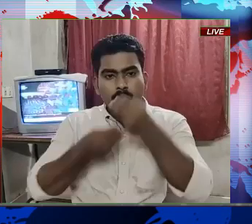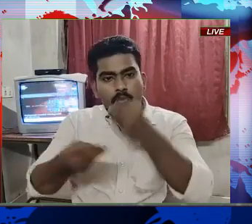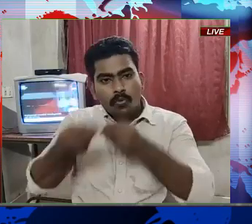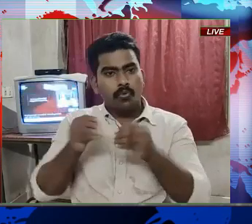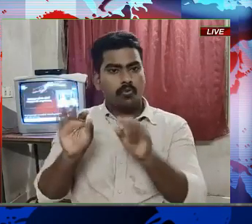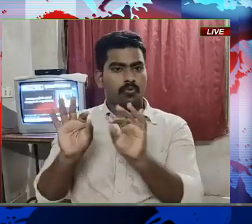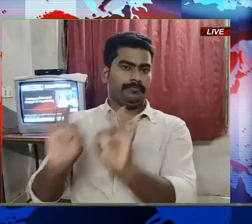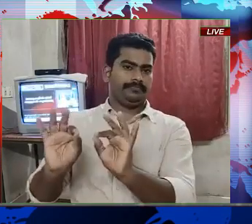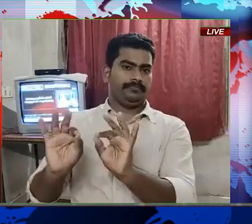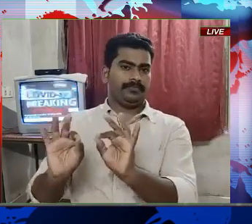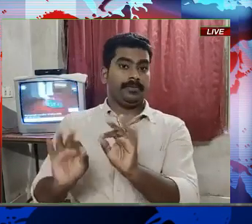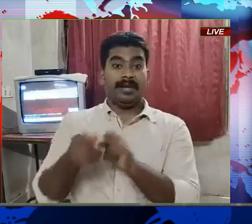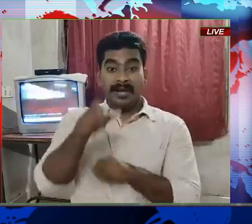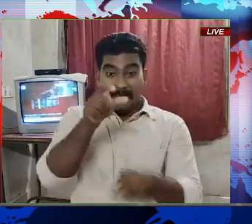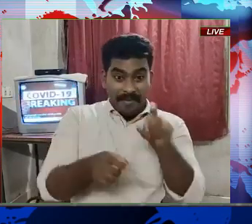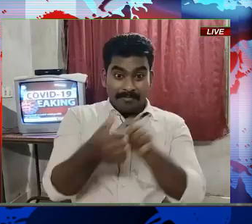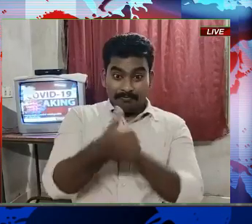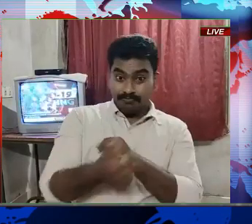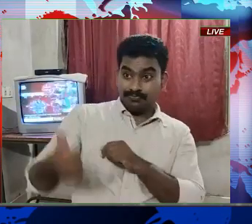രജിസ്ട്രേഷൻ